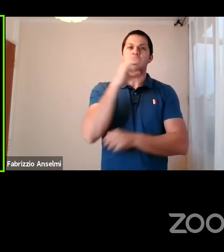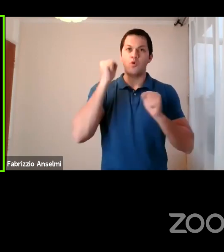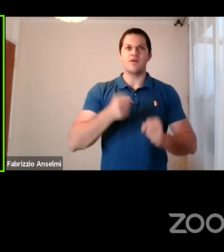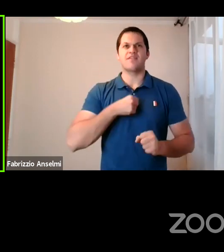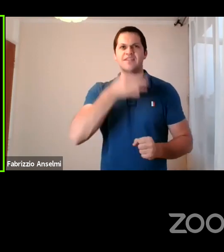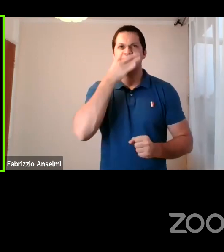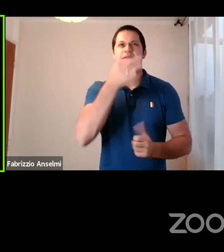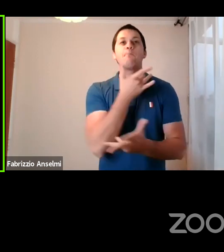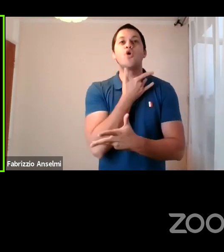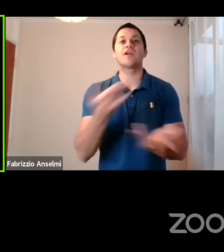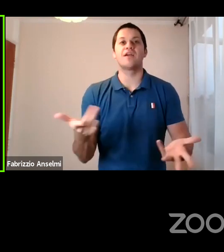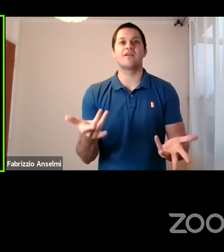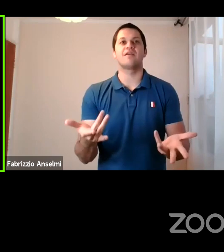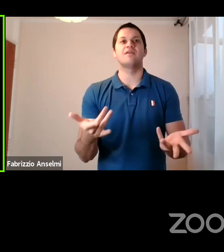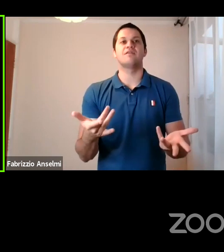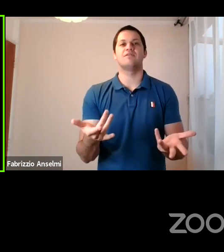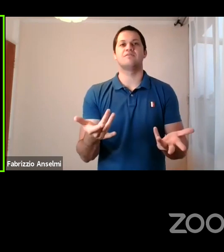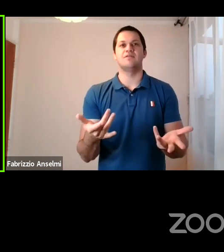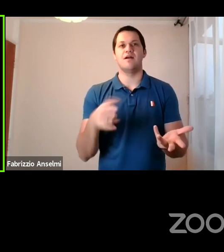ocurriendo esto.